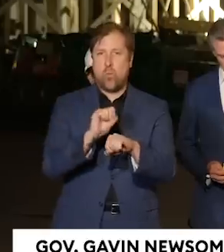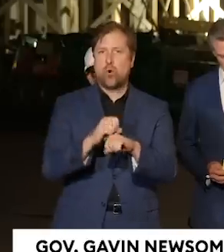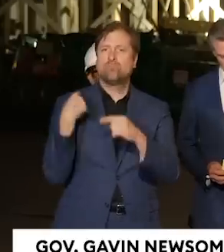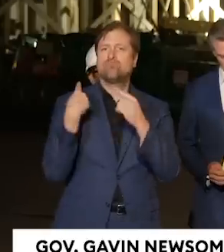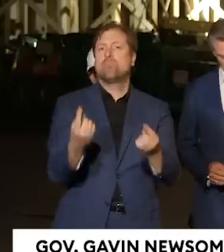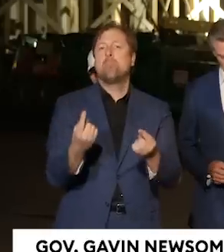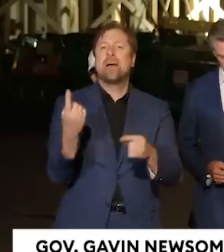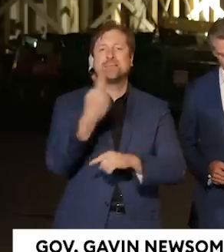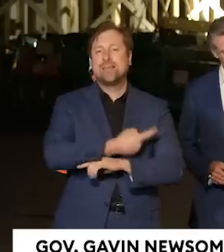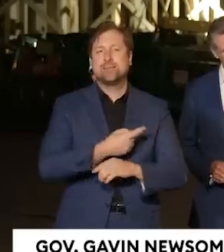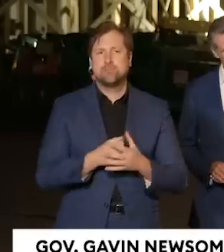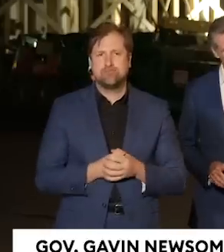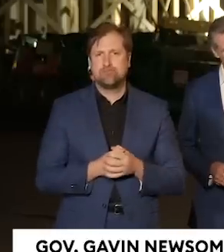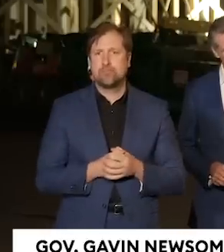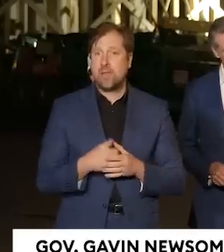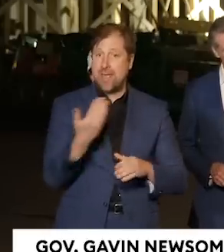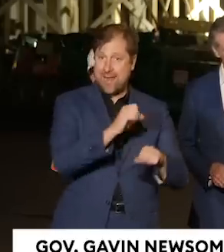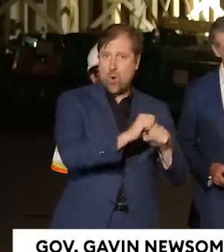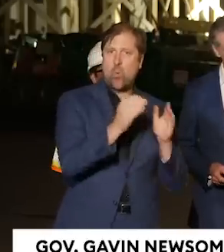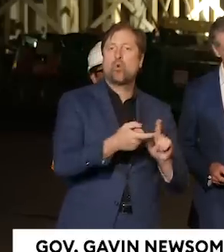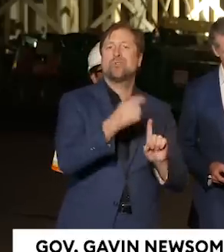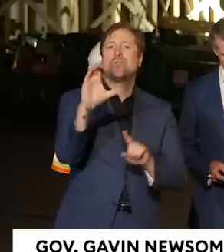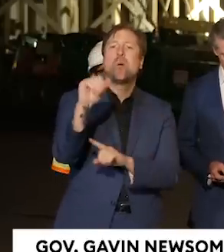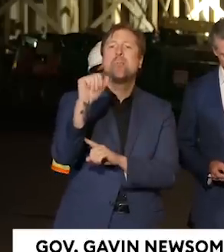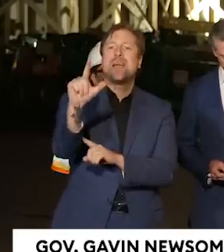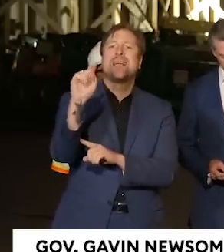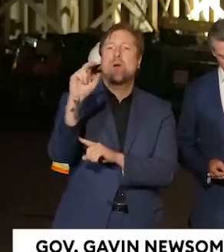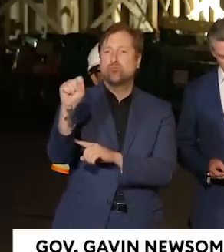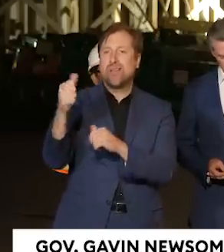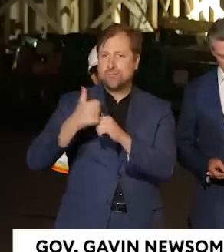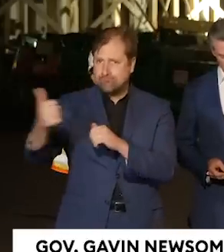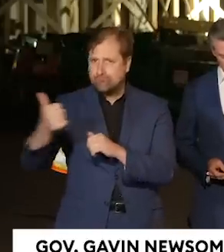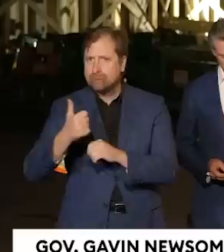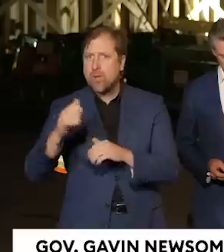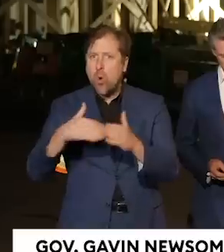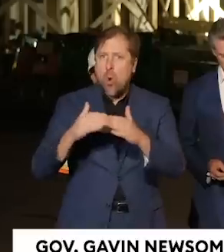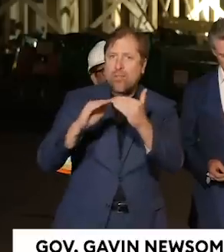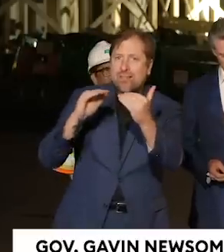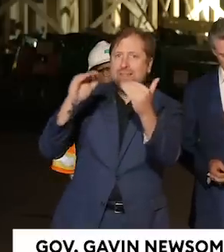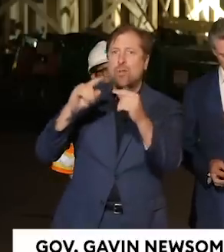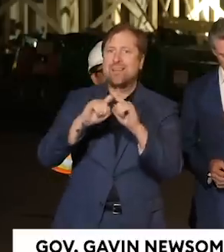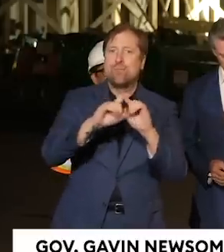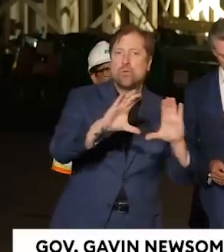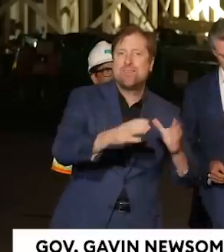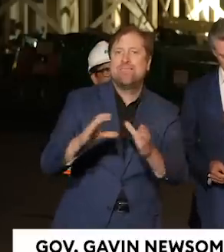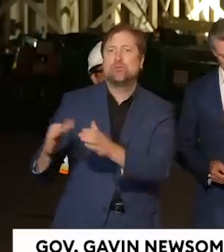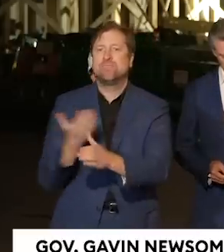pasados. A nuestros trabajadores de Caltrans, de cada nivel y división de nuestra